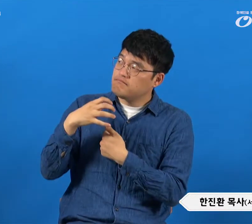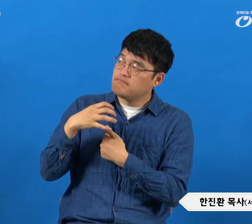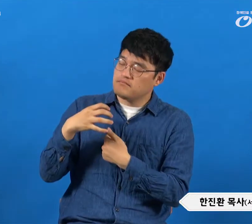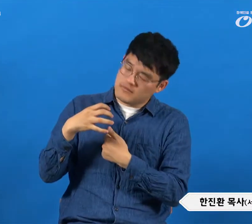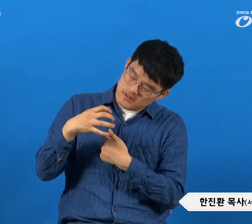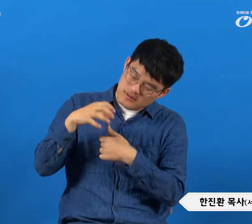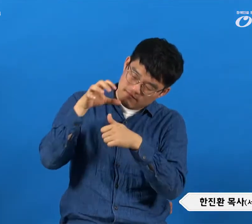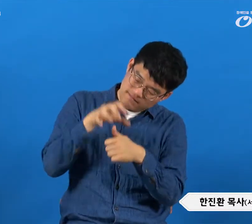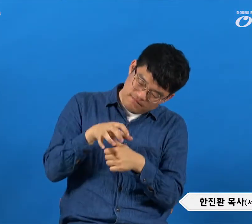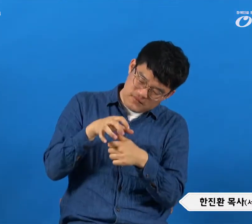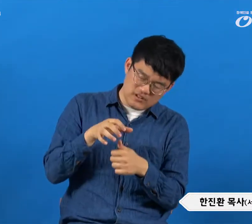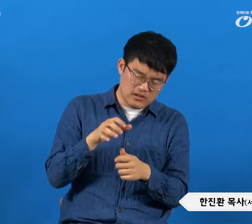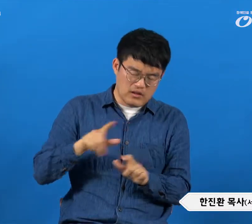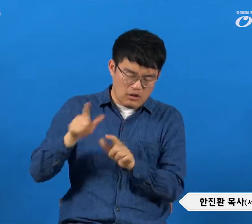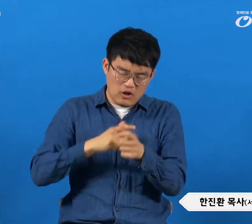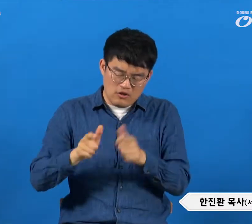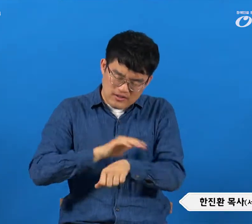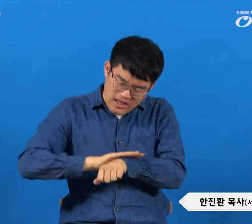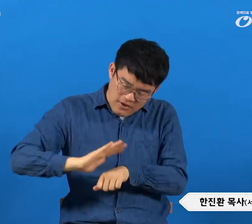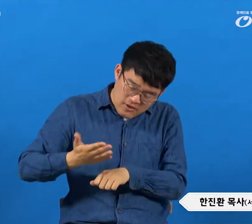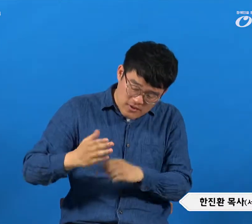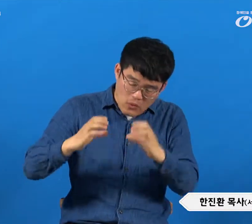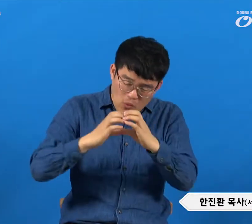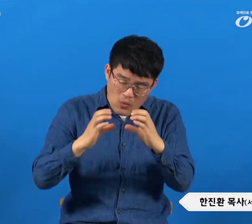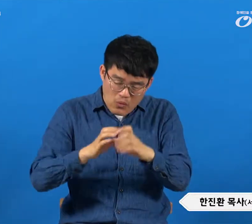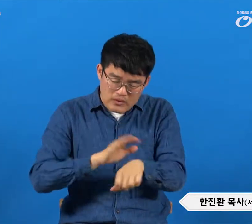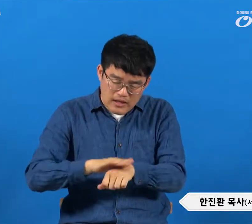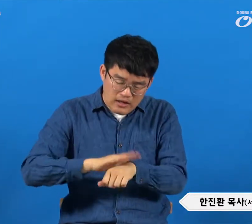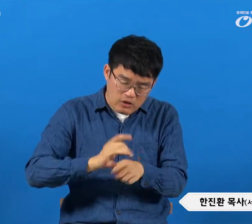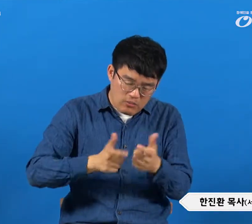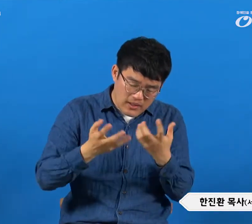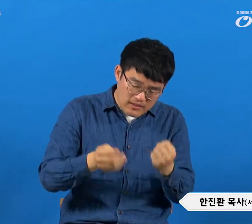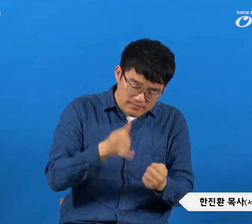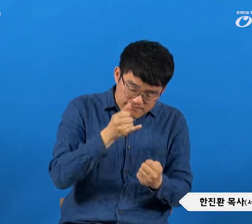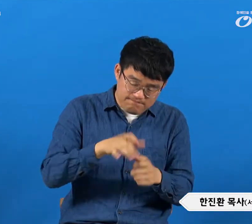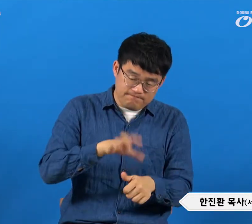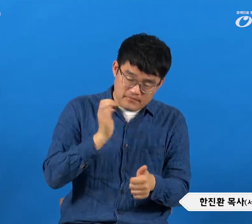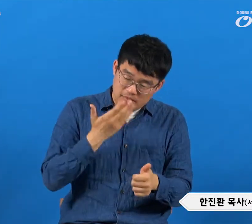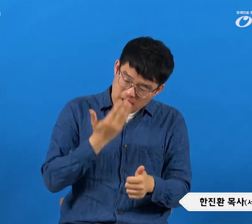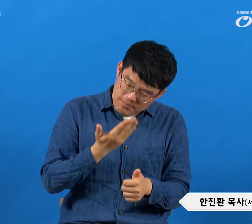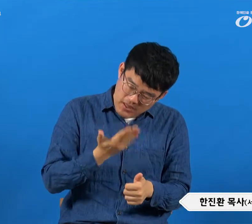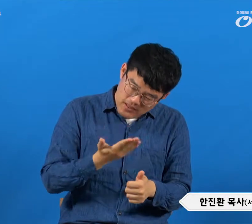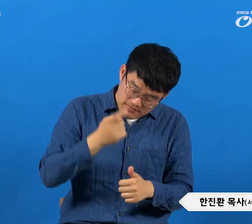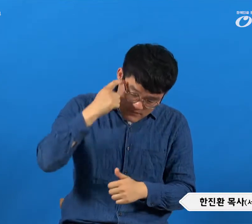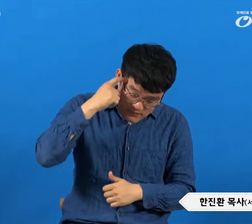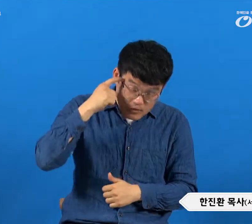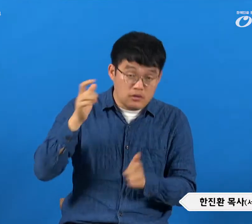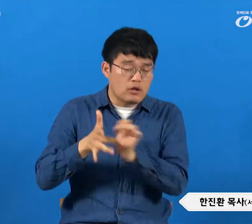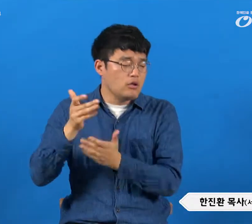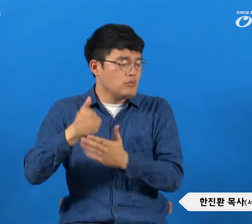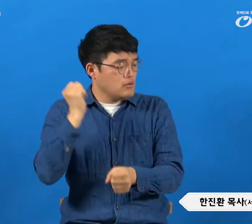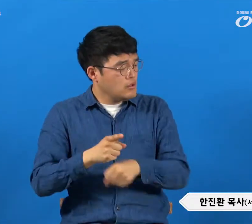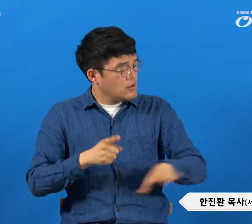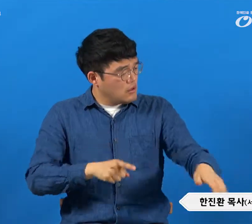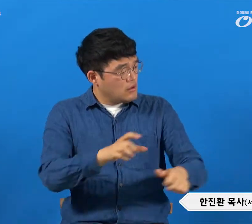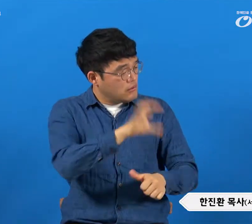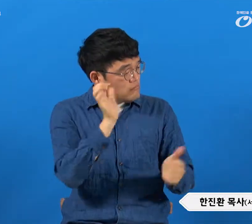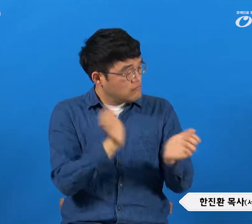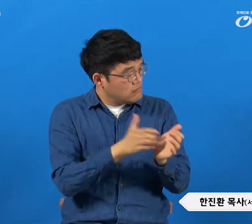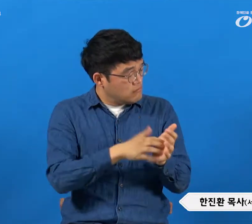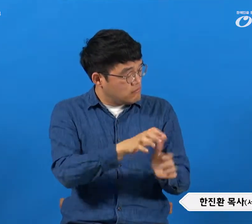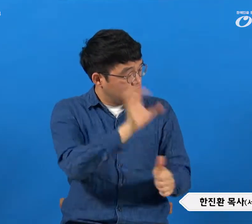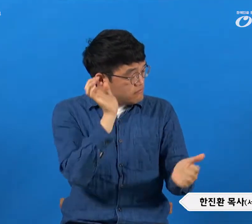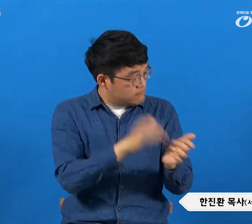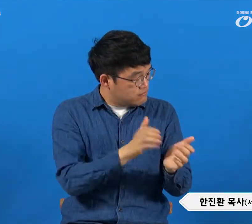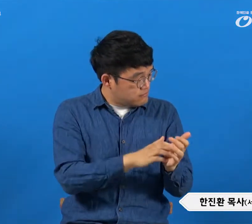감방 생활을 좀 잘해야 되는데 공표가 조금 더 많아야 내가 해방될 수 있는데, 예수님은 이제 문 다 열렸다 나오라고 하는데